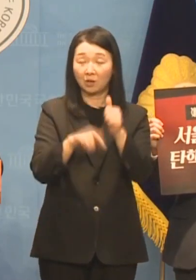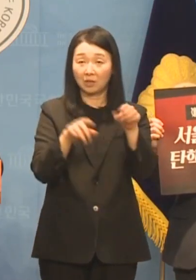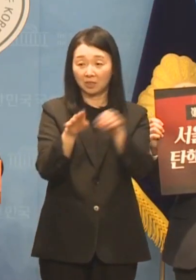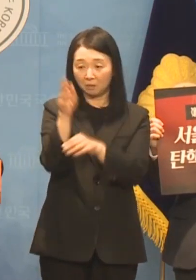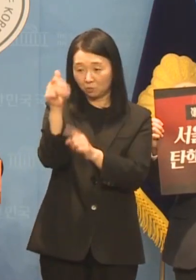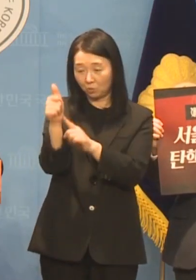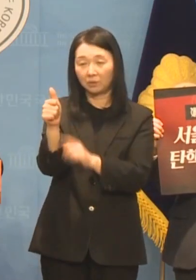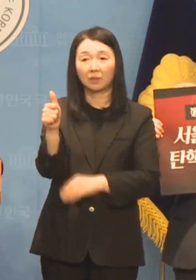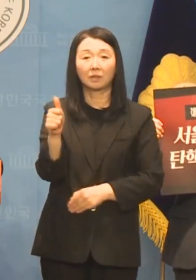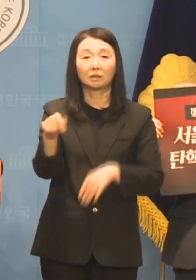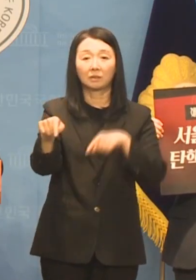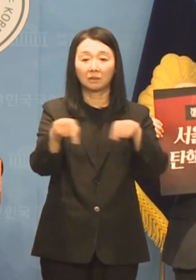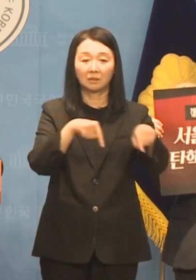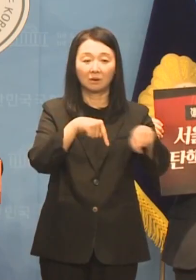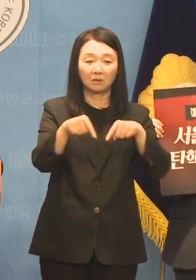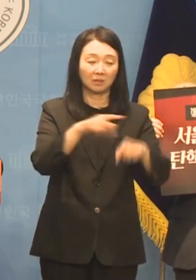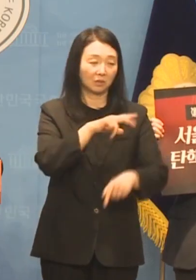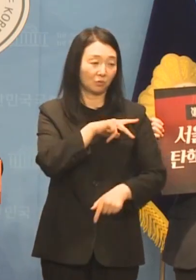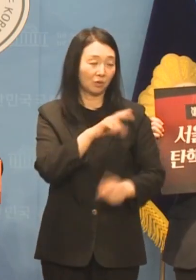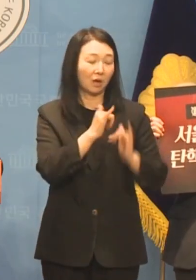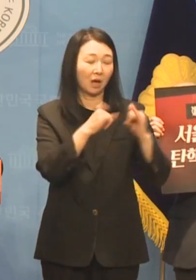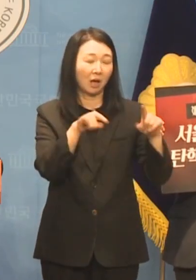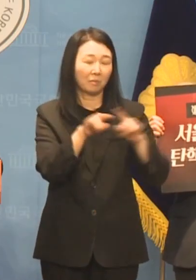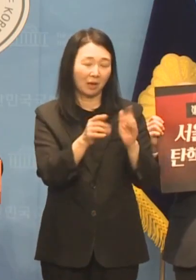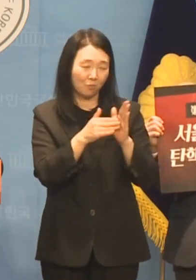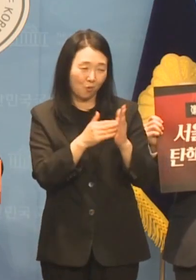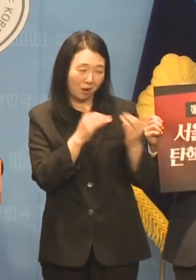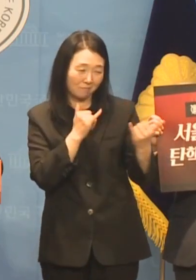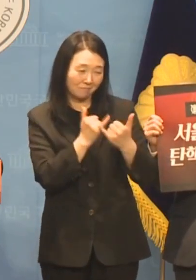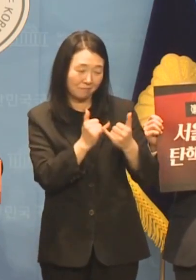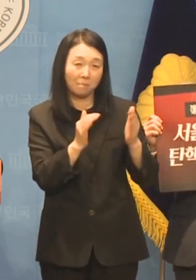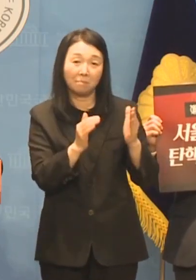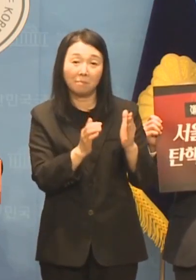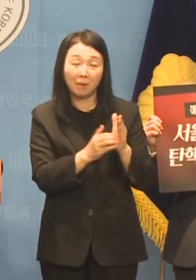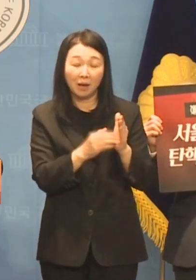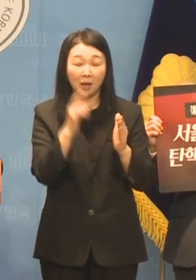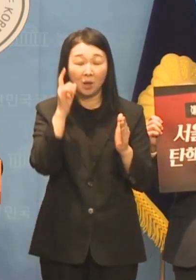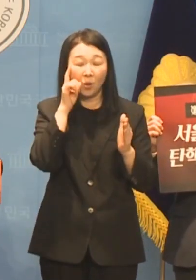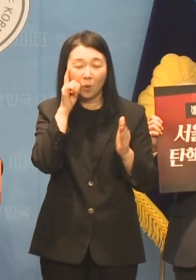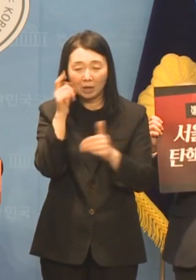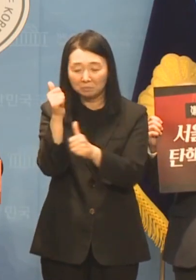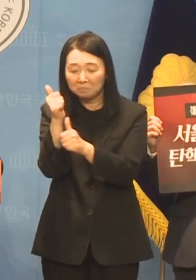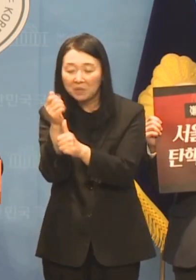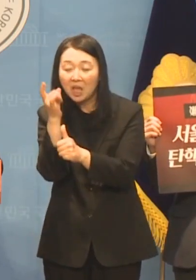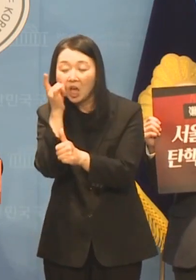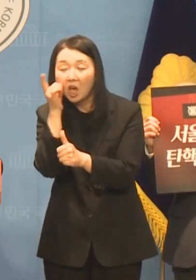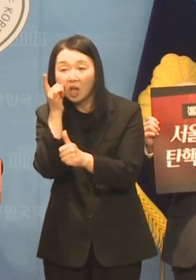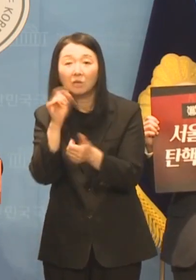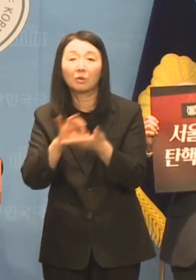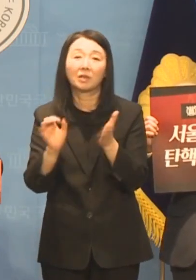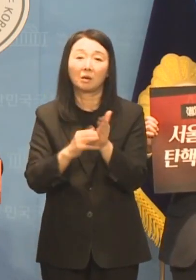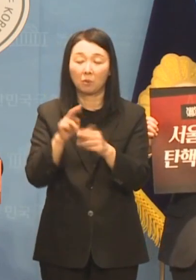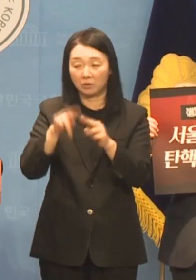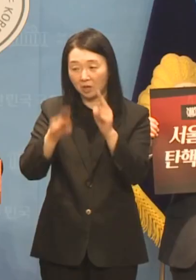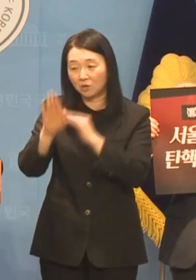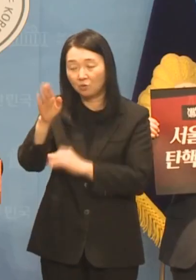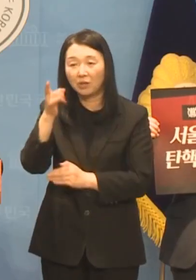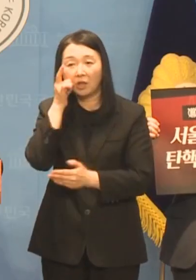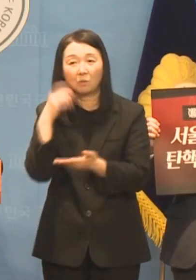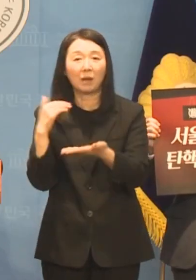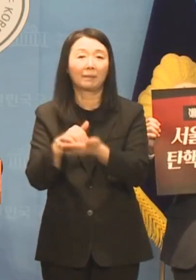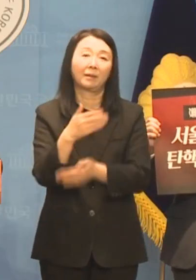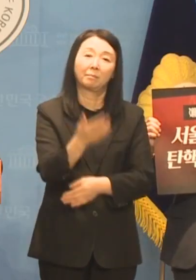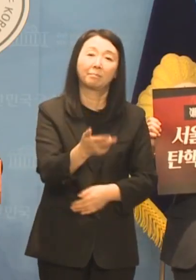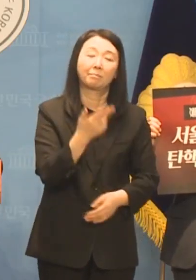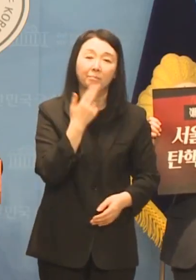참모총장은 정치인들과 비밀리에 연락하기 위해 익명의 세컨폰을 사용하였고 퇴직 후에도 이를 반납하지